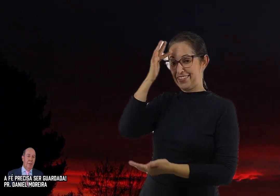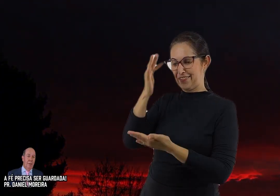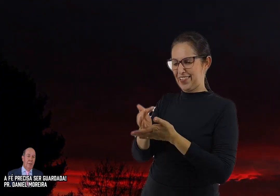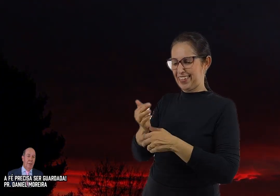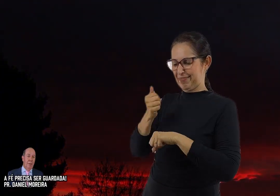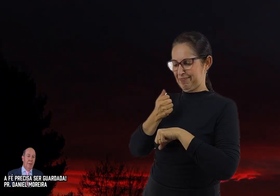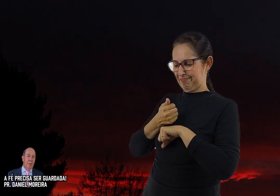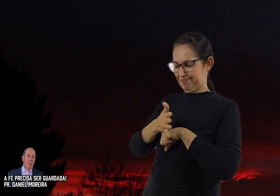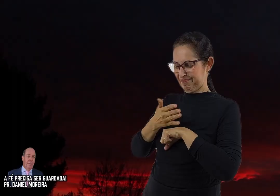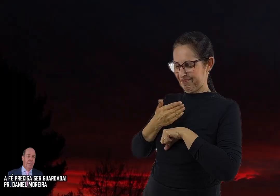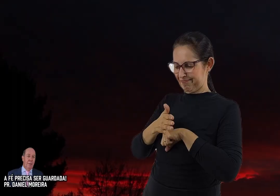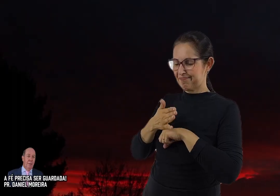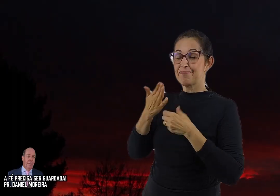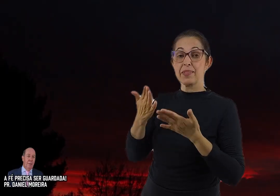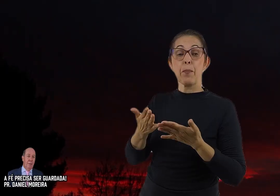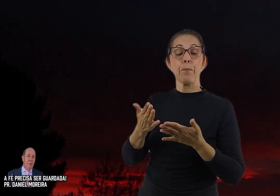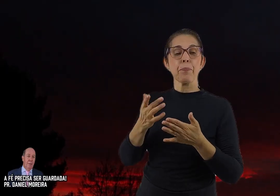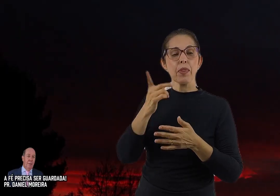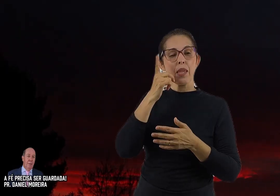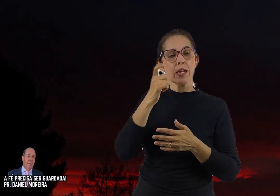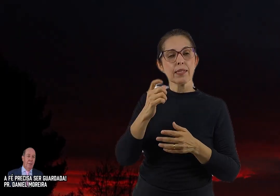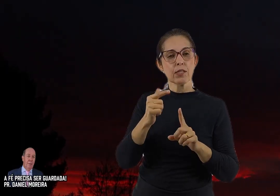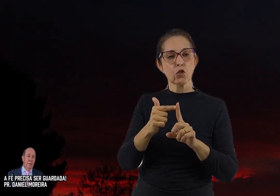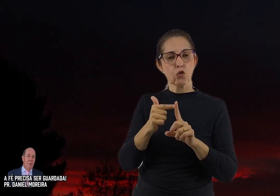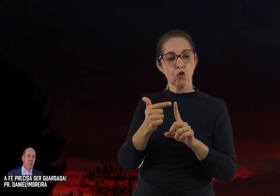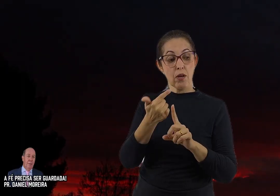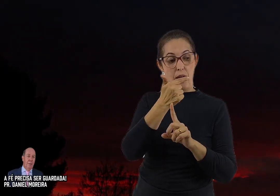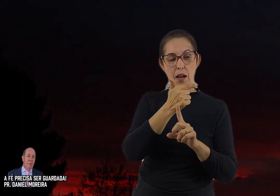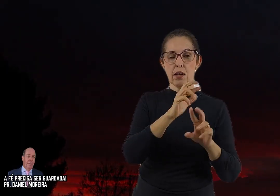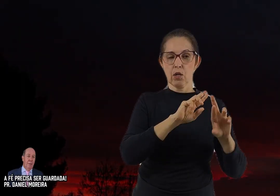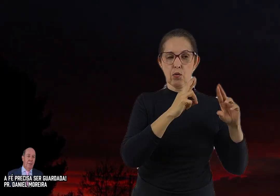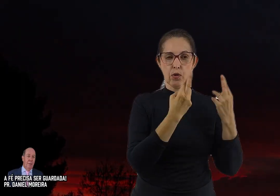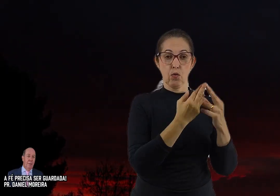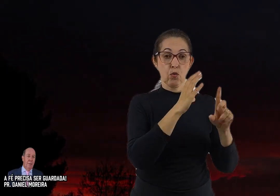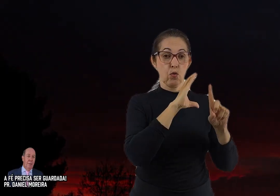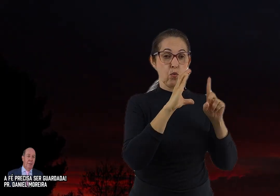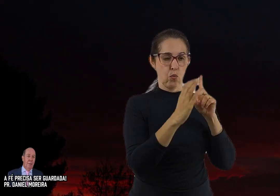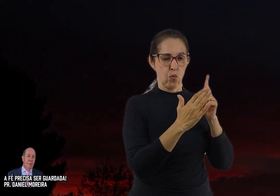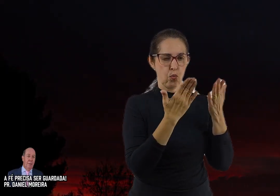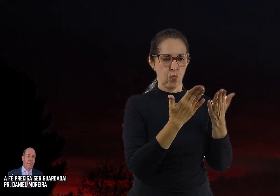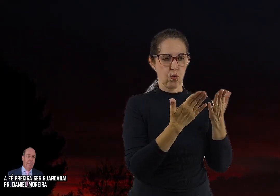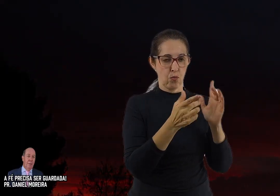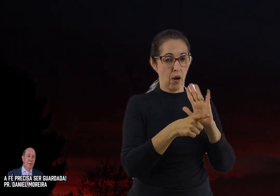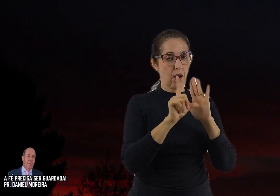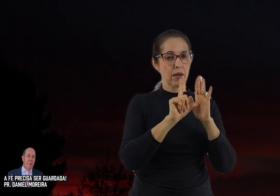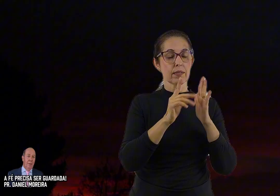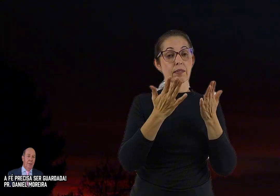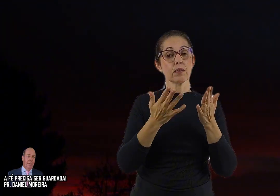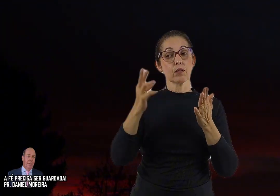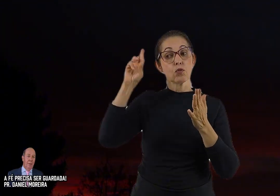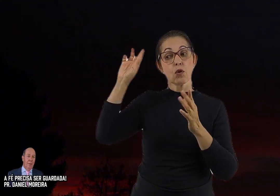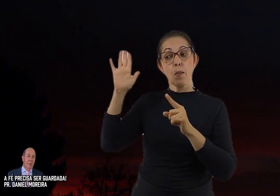O Senhor revelou, interessante, o Senhor revelou no culto profético, mostrou um casal que está aqui.